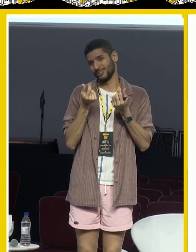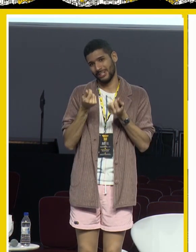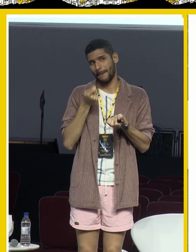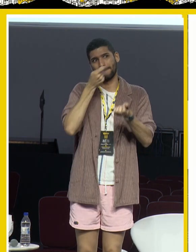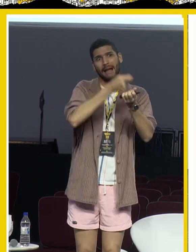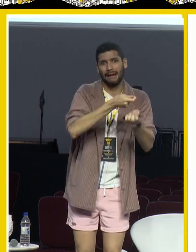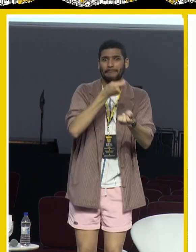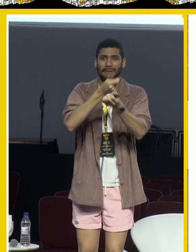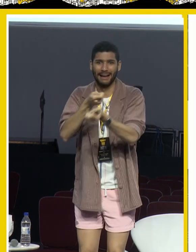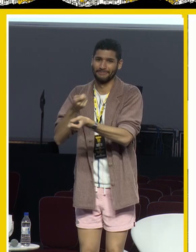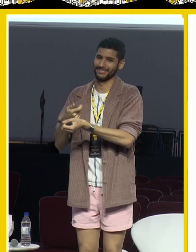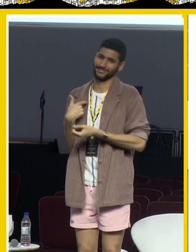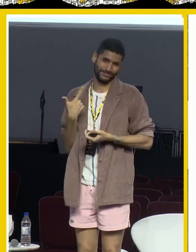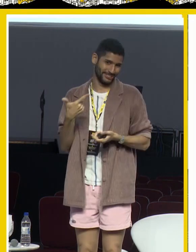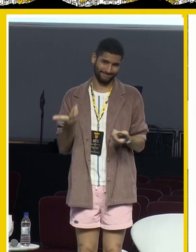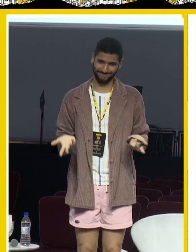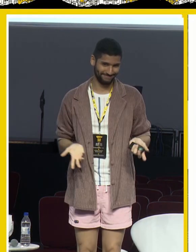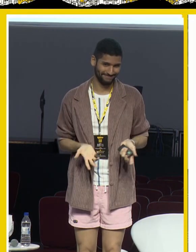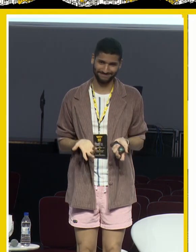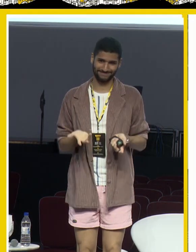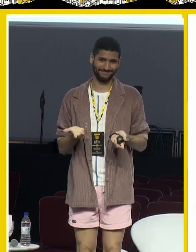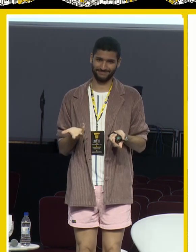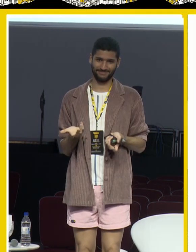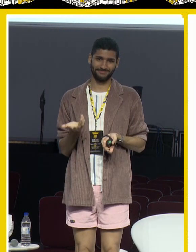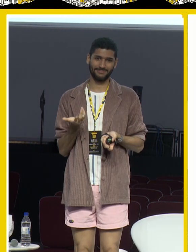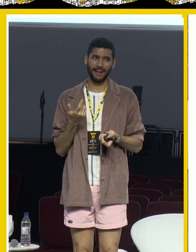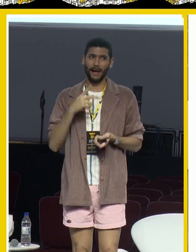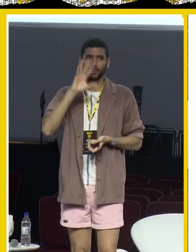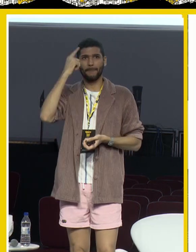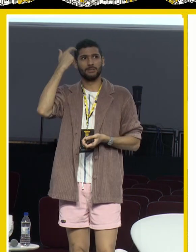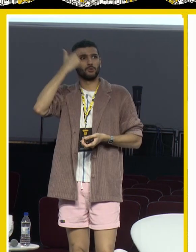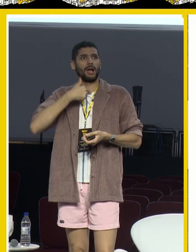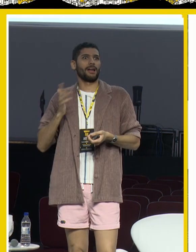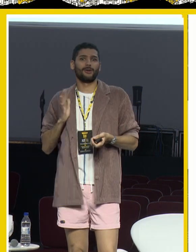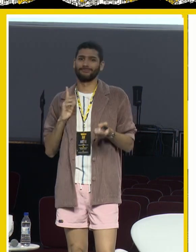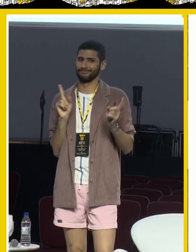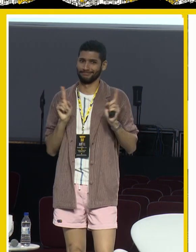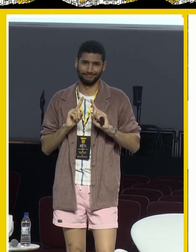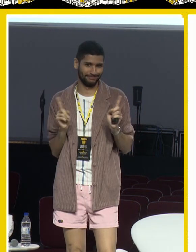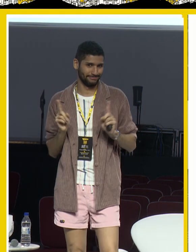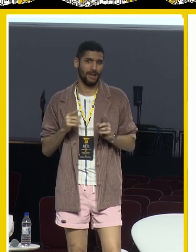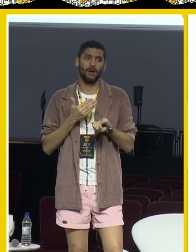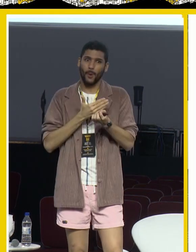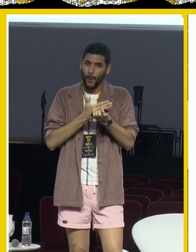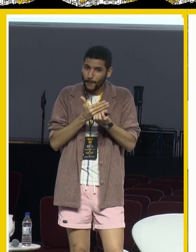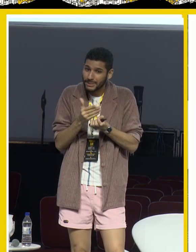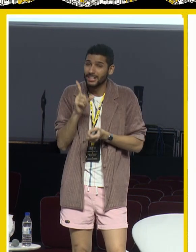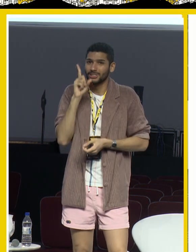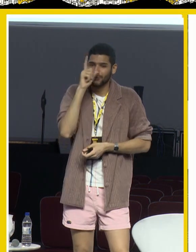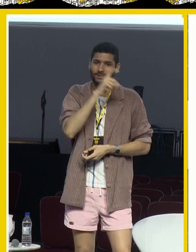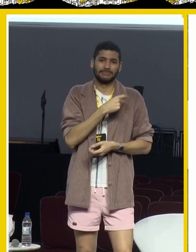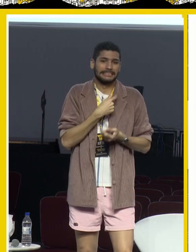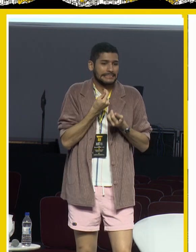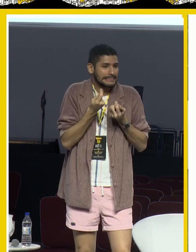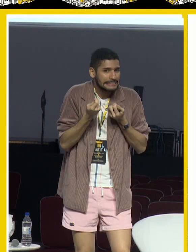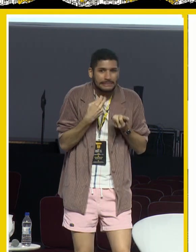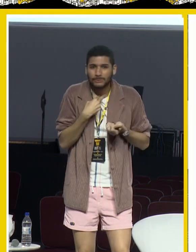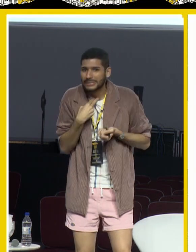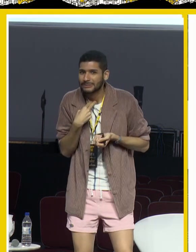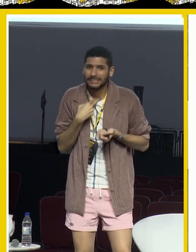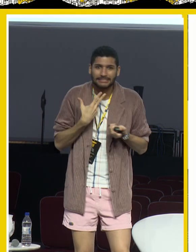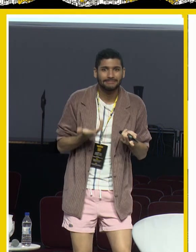do meu canal eu não tinha muito dinheiro para colocar todos os recursos meus vídeos e não pensa que eu sou rico que eu não sou não